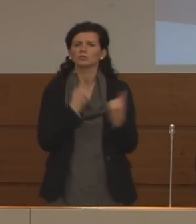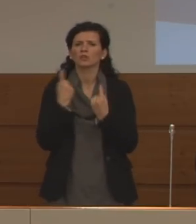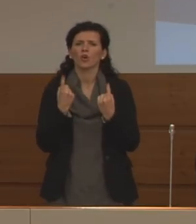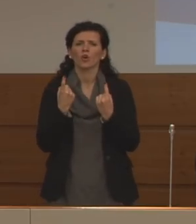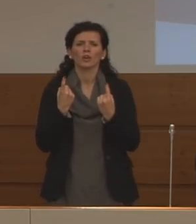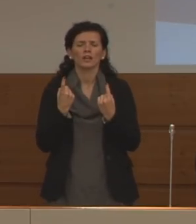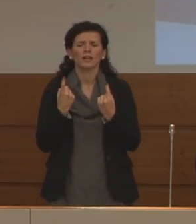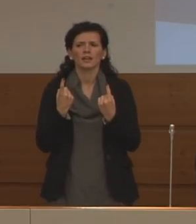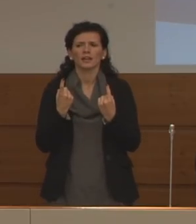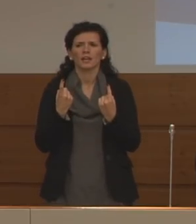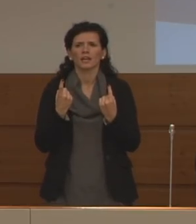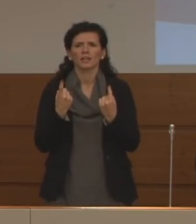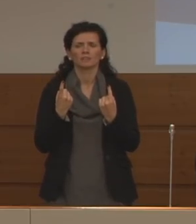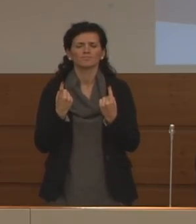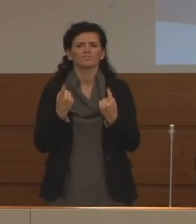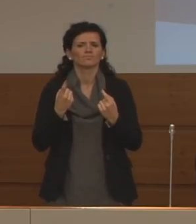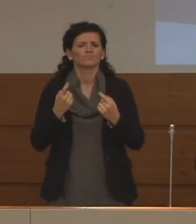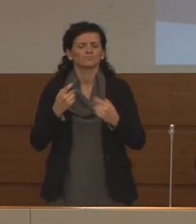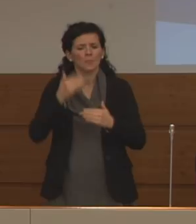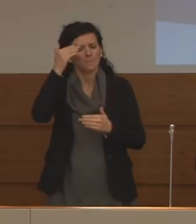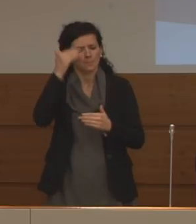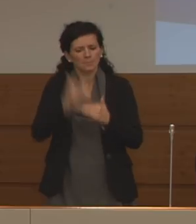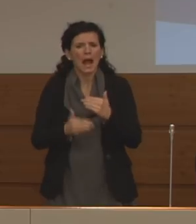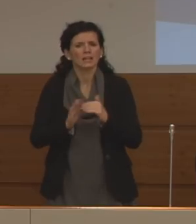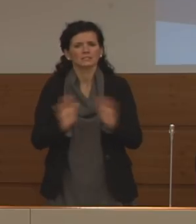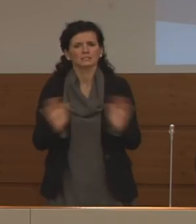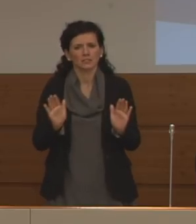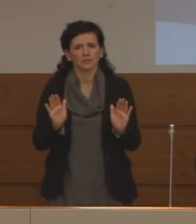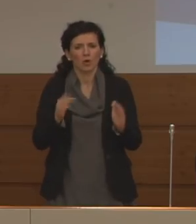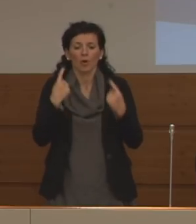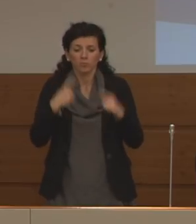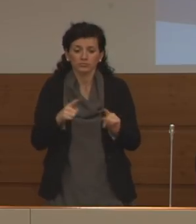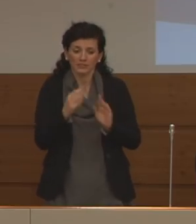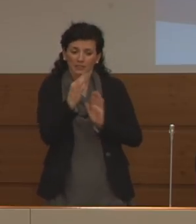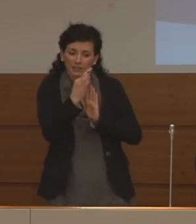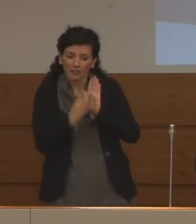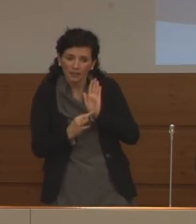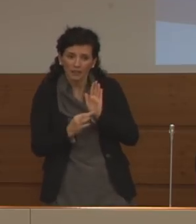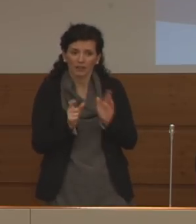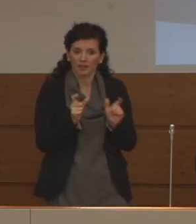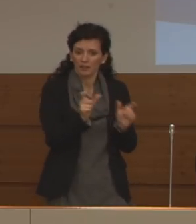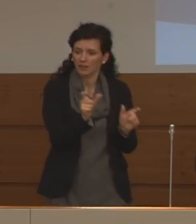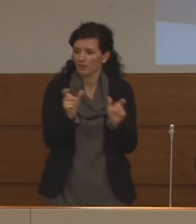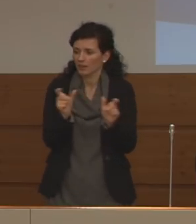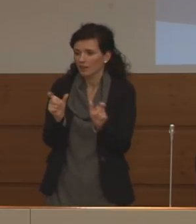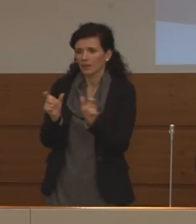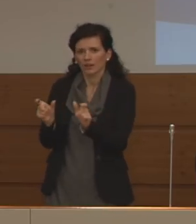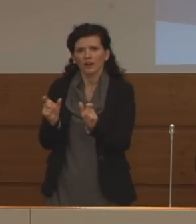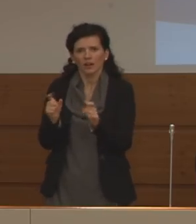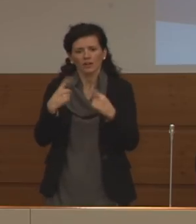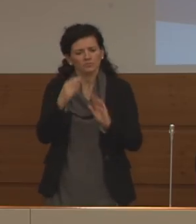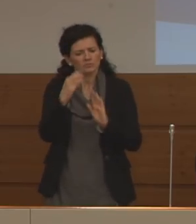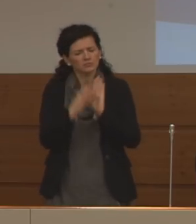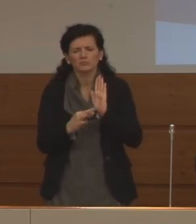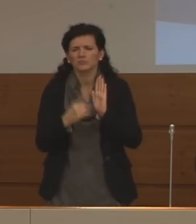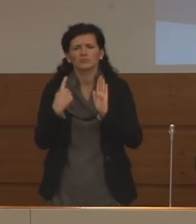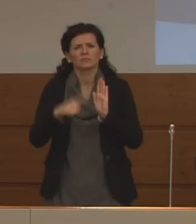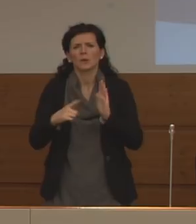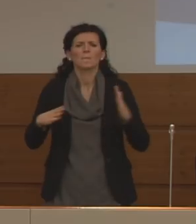possono essere le misure di prevenzione del contagio in